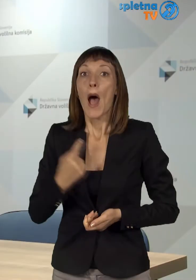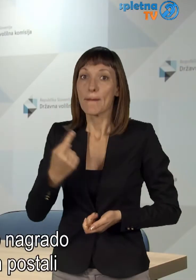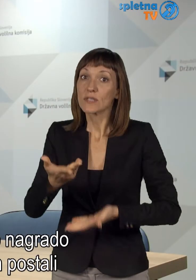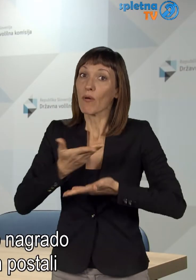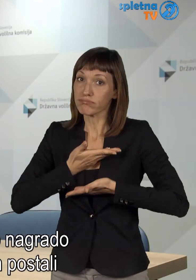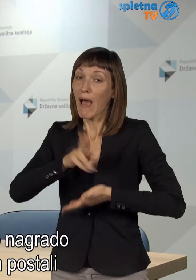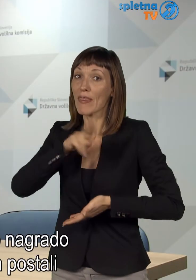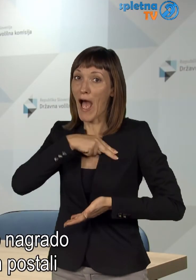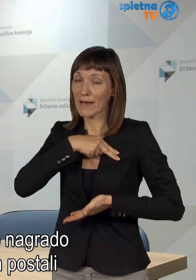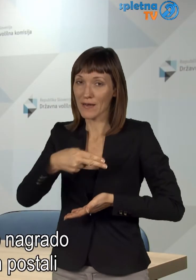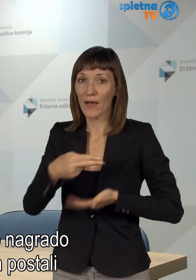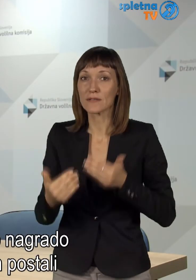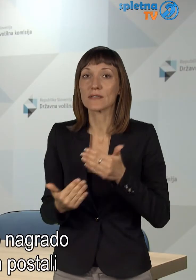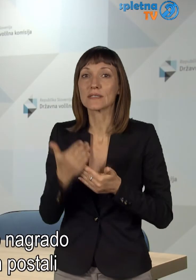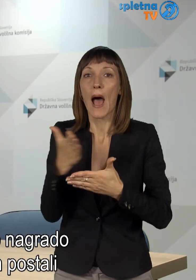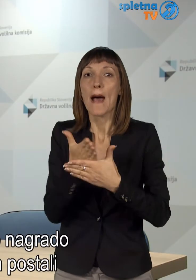Smo prejeli